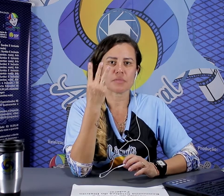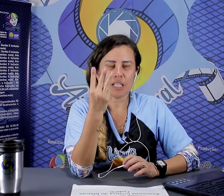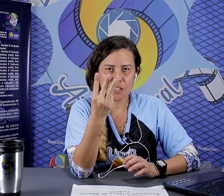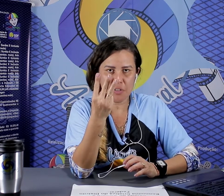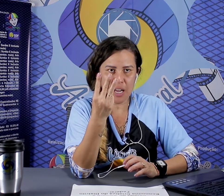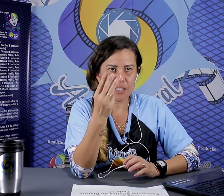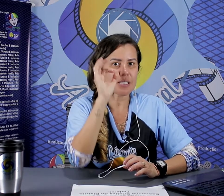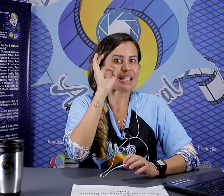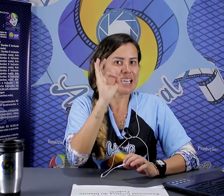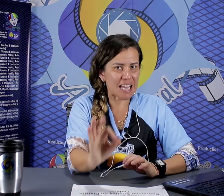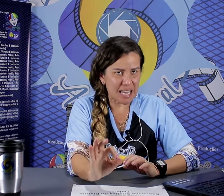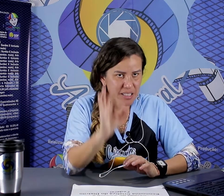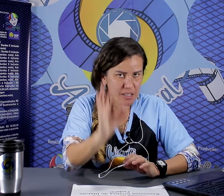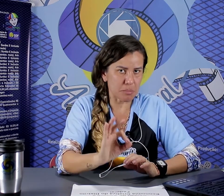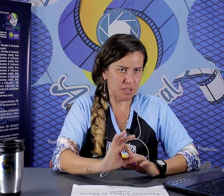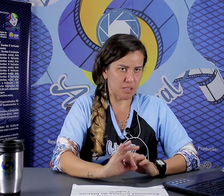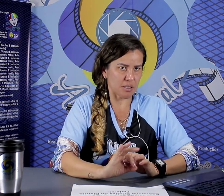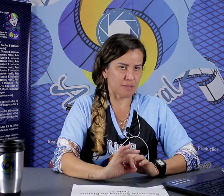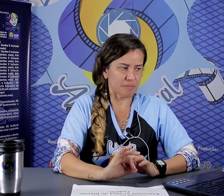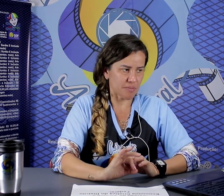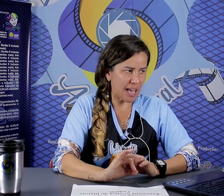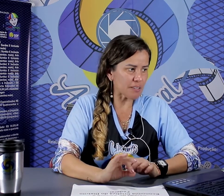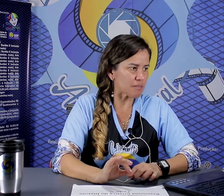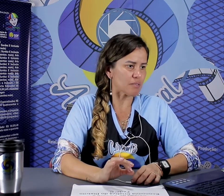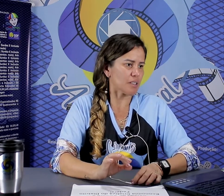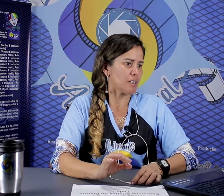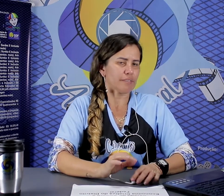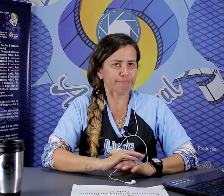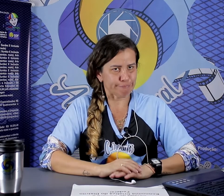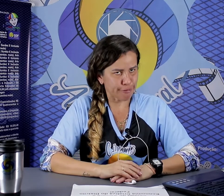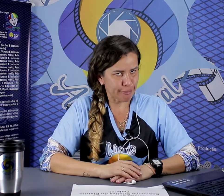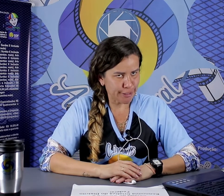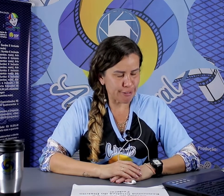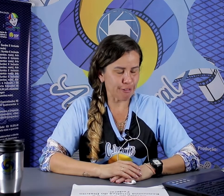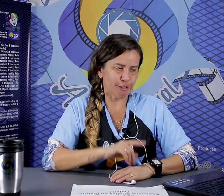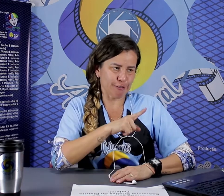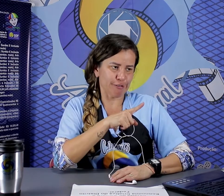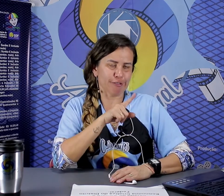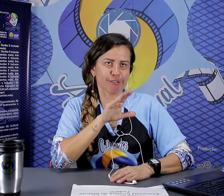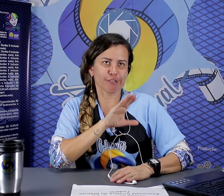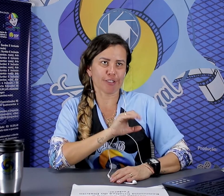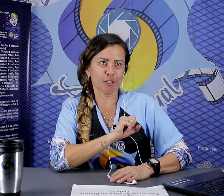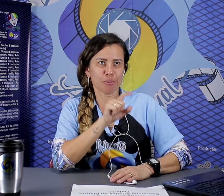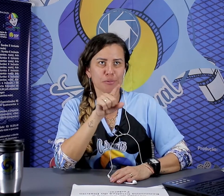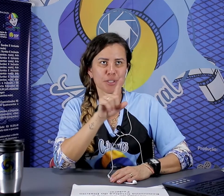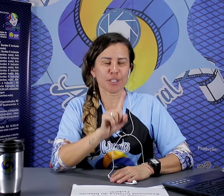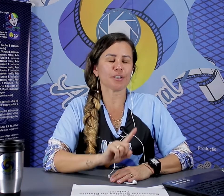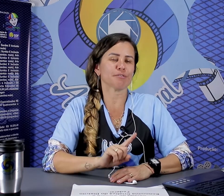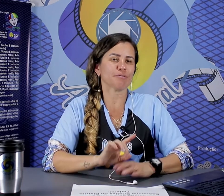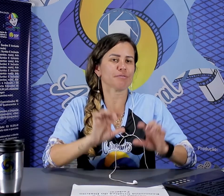3 frases em Libras, tá? Não é assim, ó. Eu amo você, não.